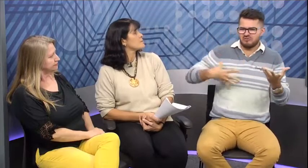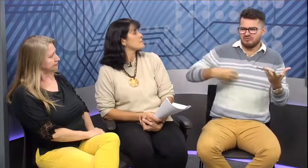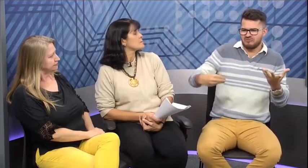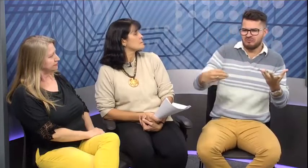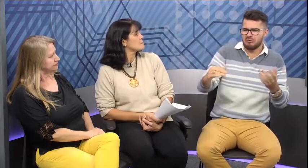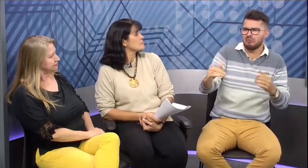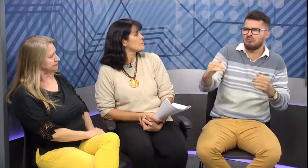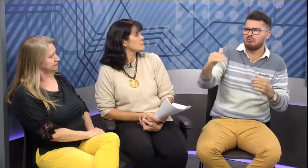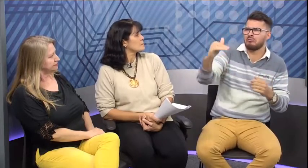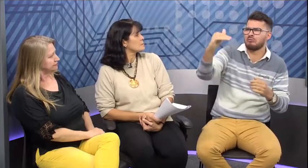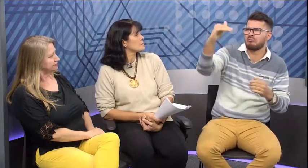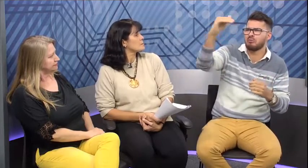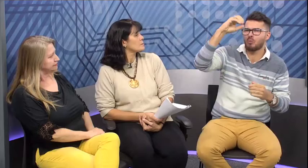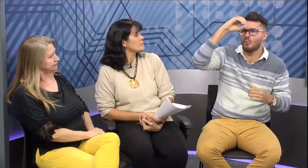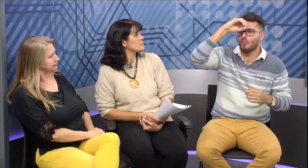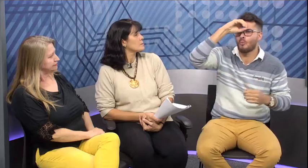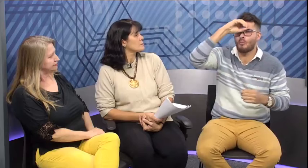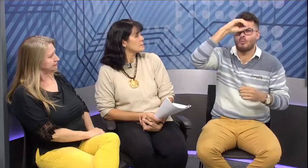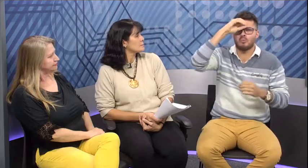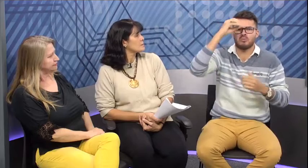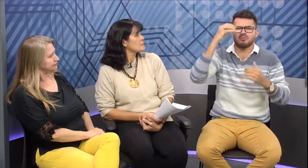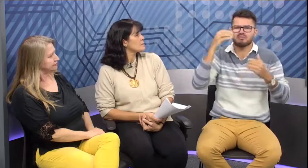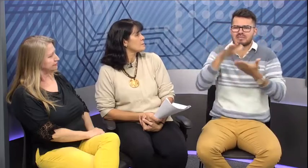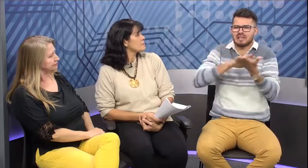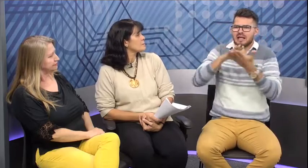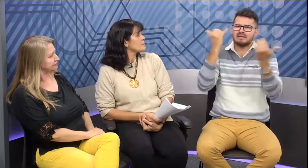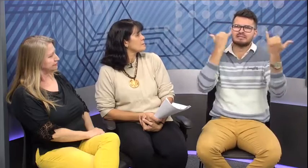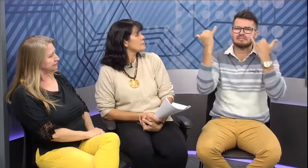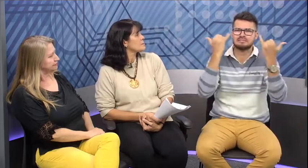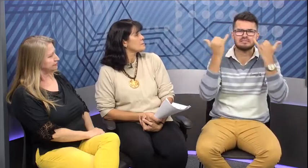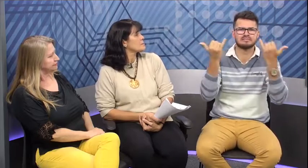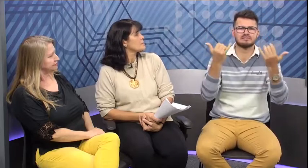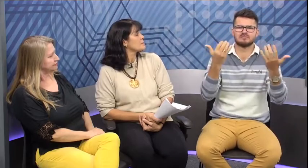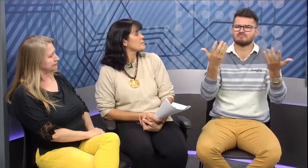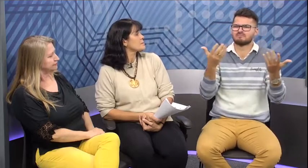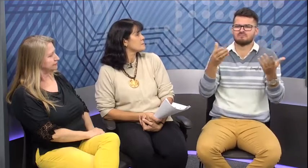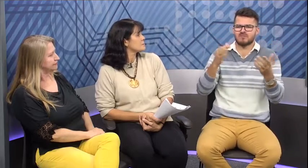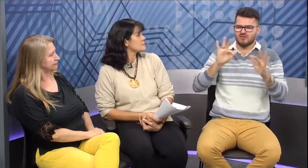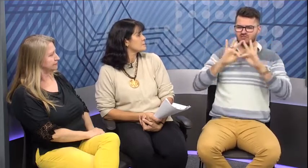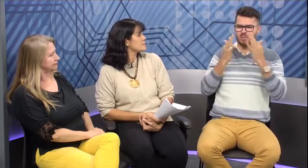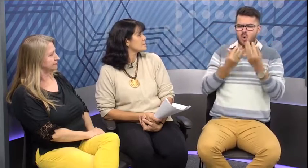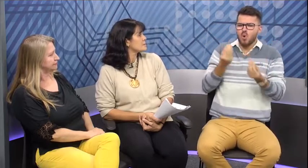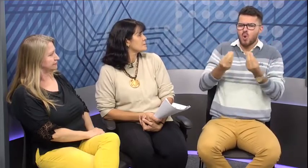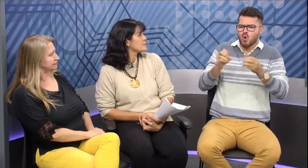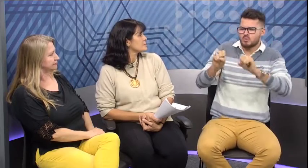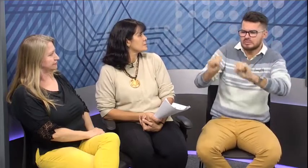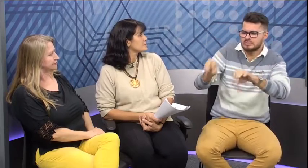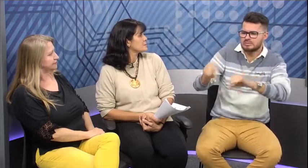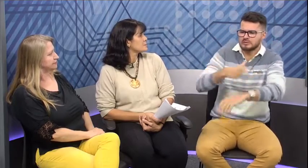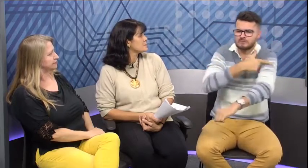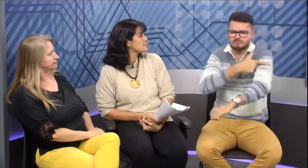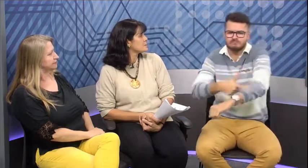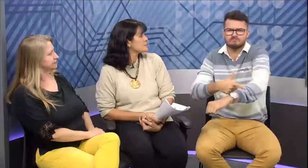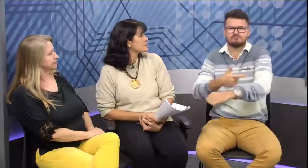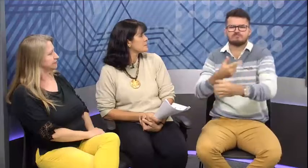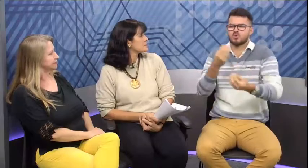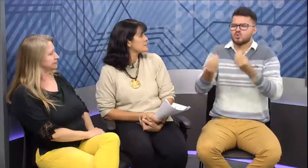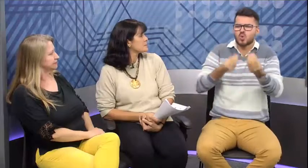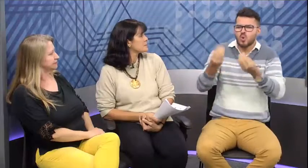né, a vergonha, enfim, né, como que eu iria me desenvolver, como que eu iria receber informações. E a minha família é muito preocupada,